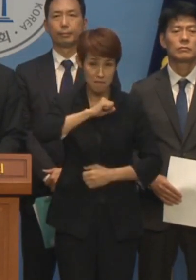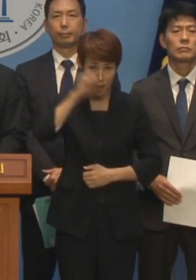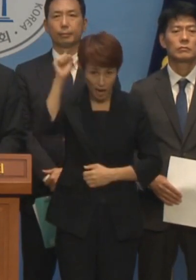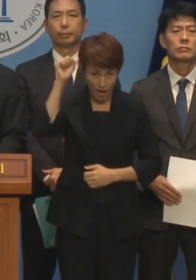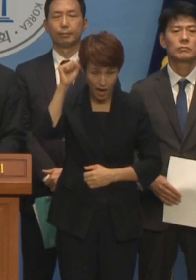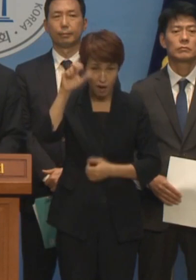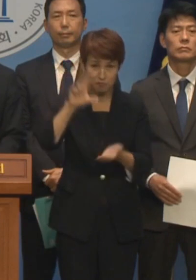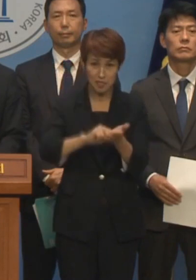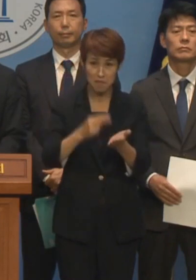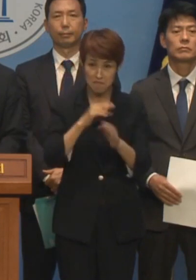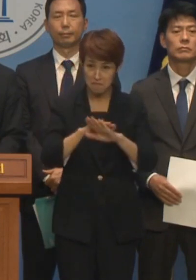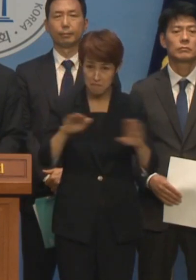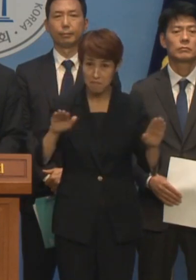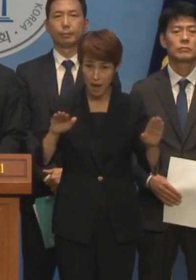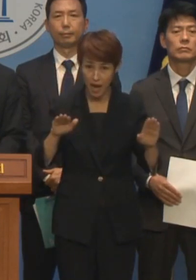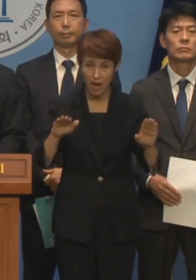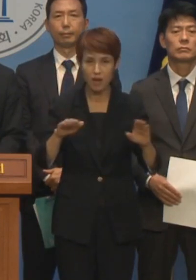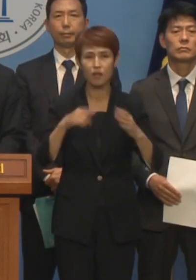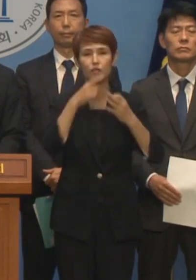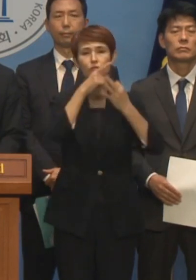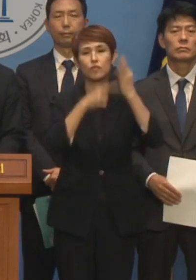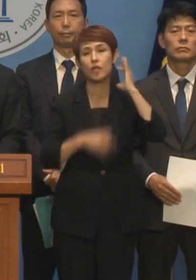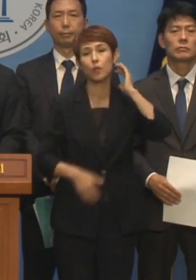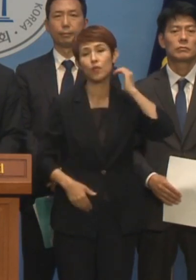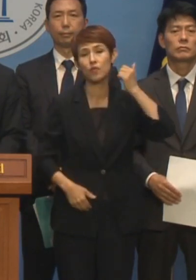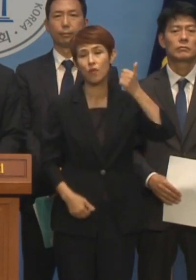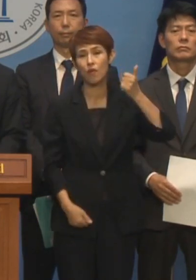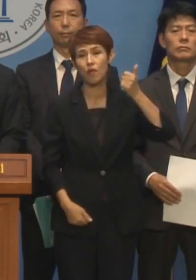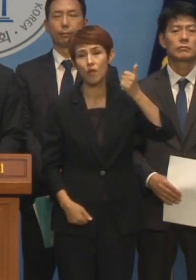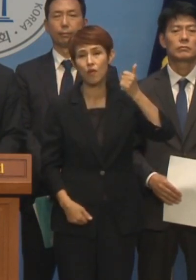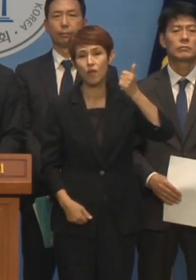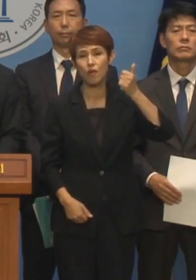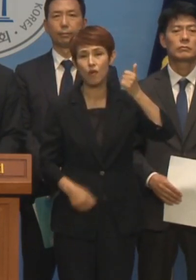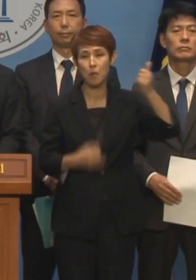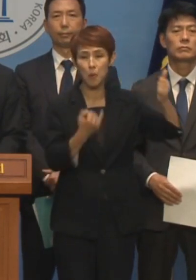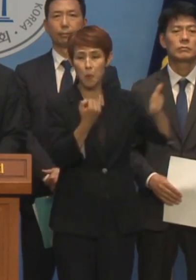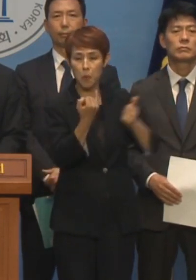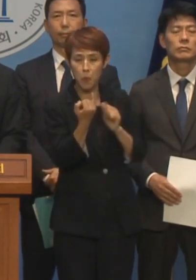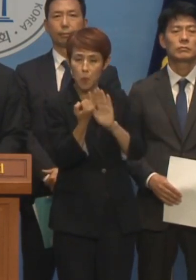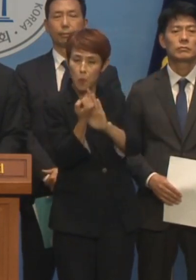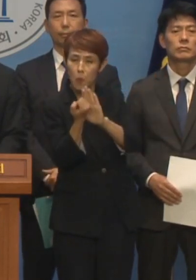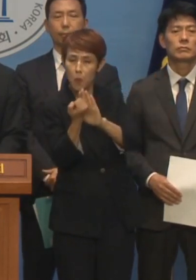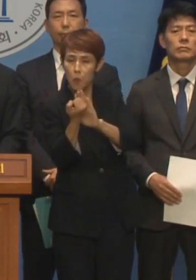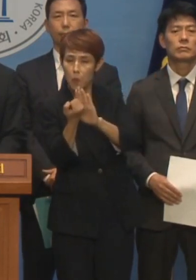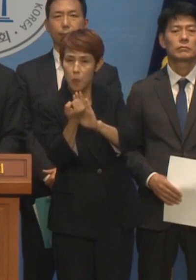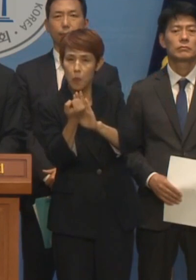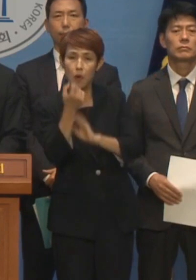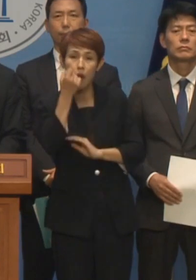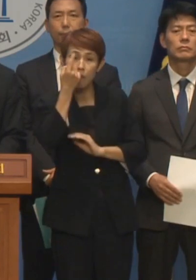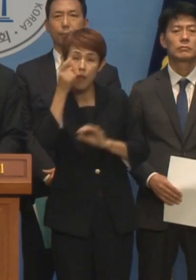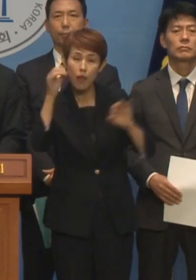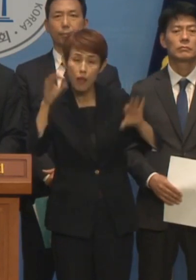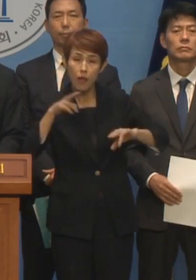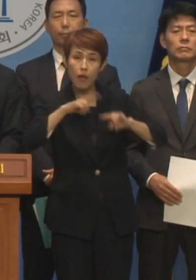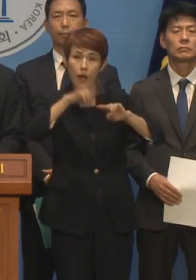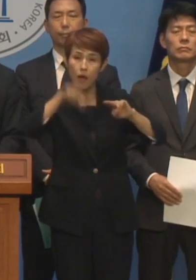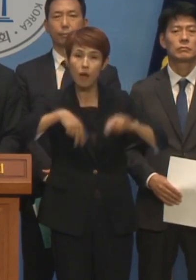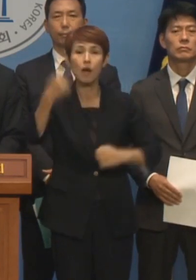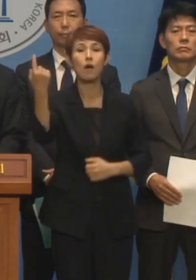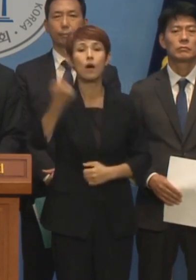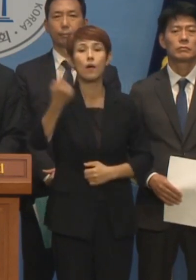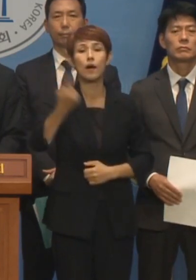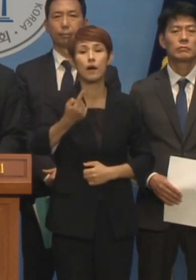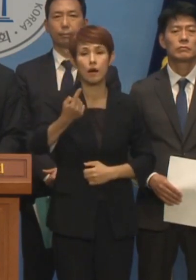윤석열 대통령의 후견으로 그 자리에 앉는다 하더라도 임기 한 달을 채우지 못할 것이라는